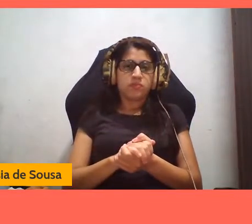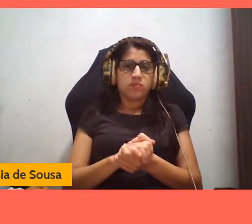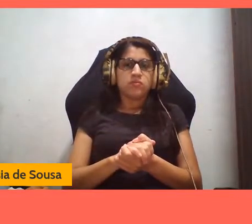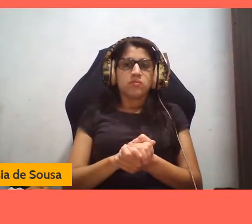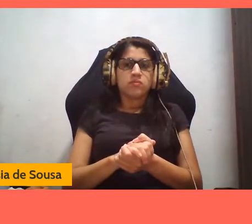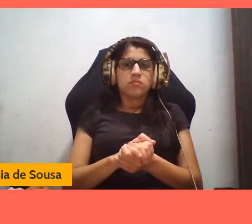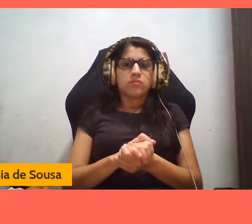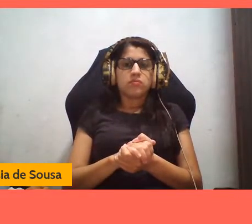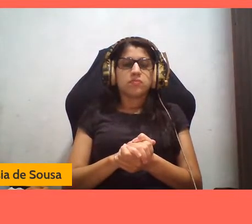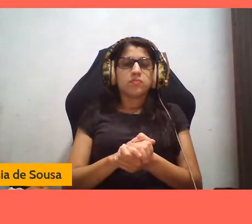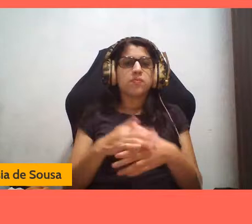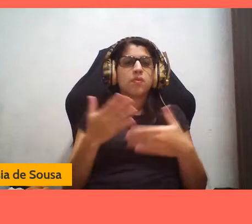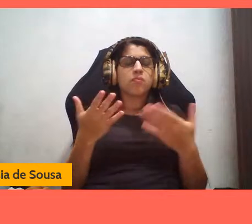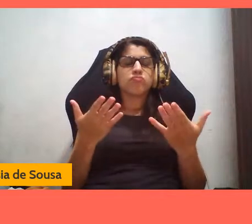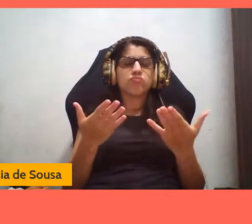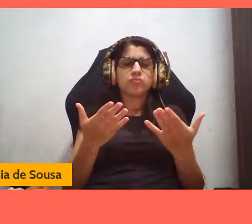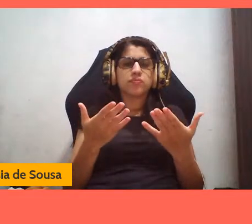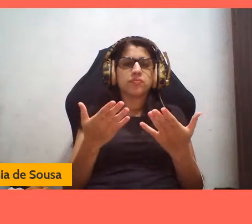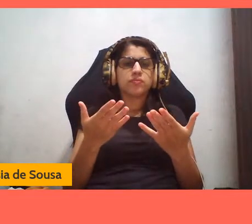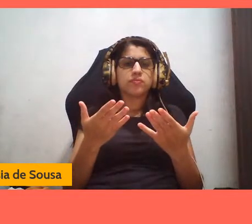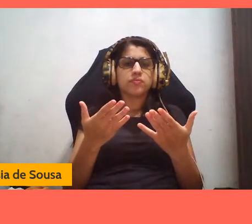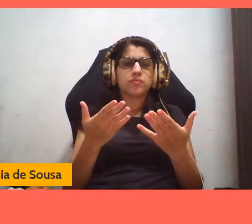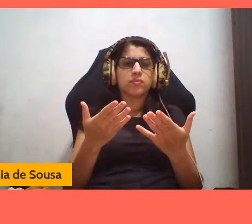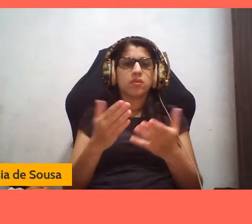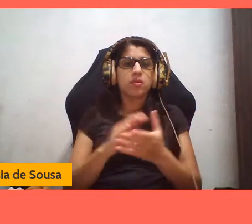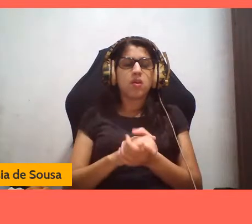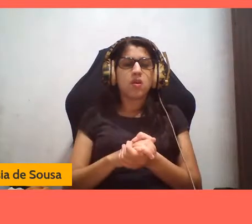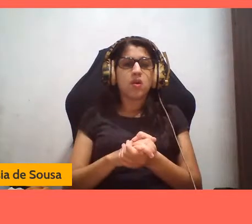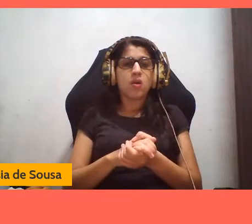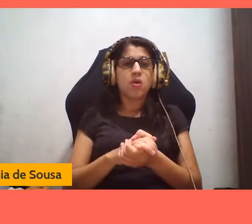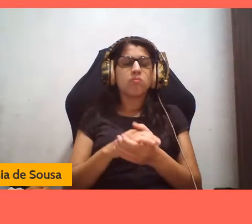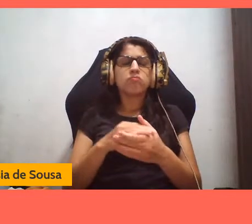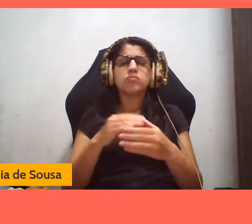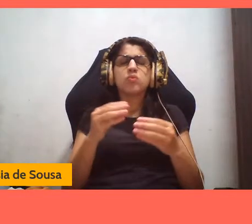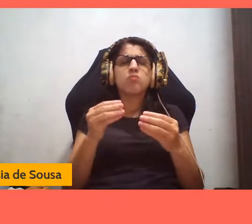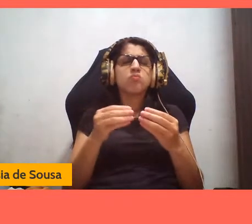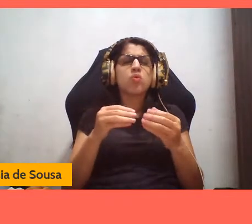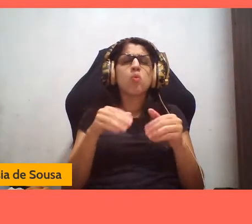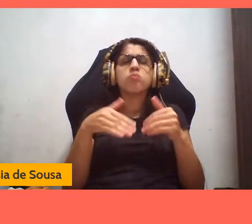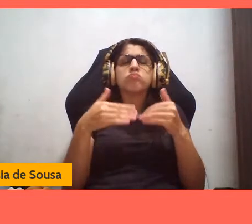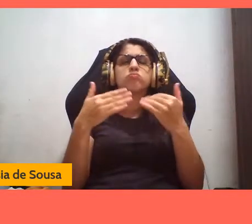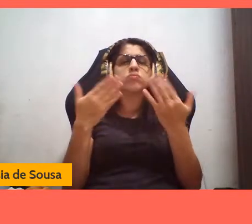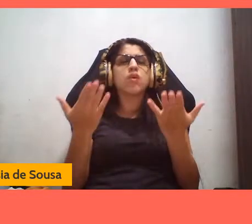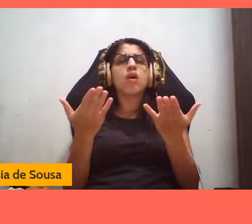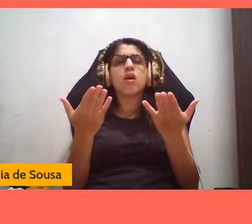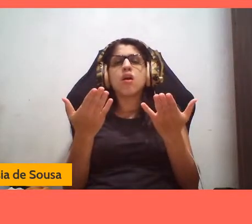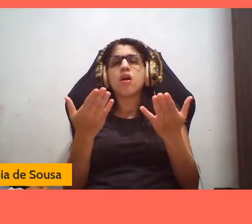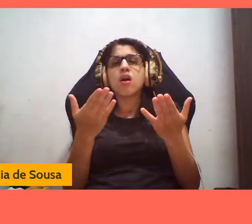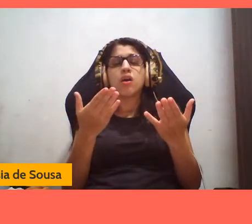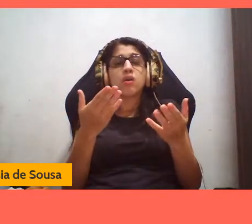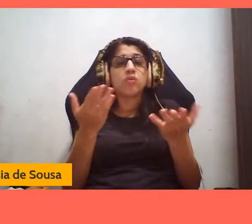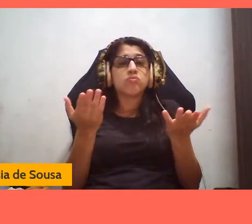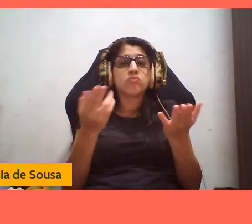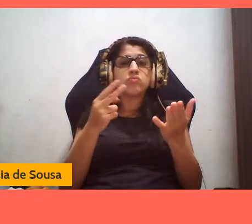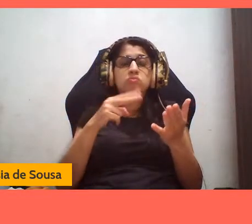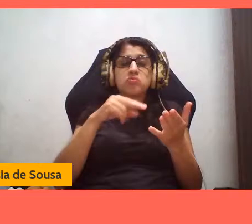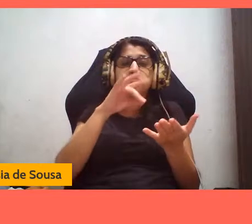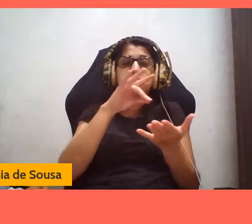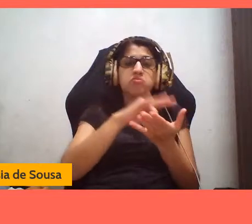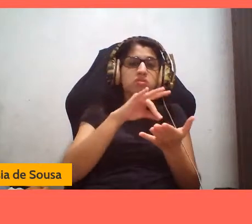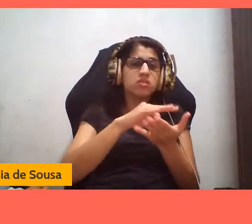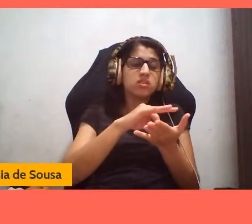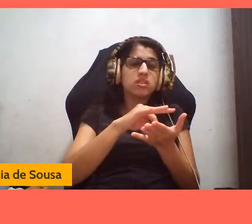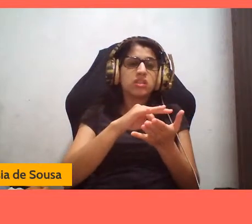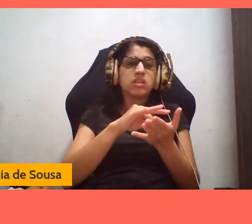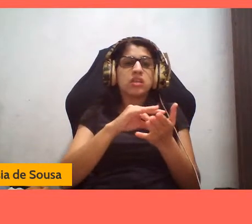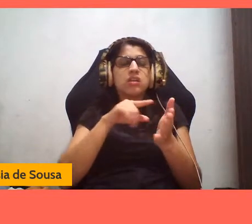Então, qual seria, né, o sentido da pesquisa, ensino e extensão